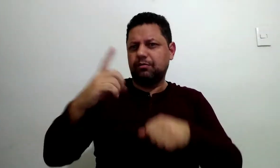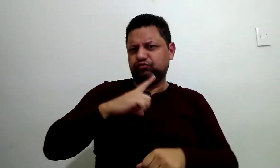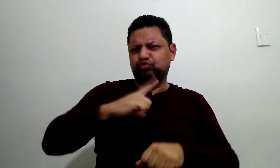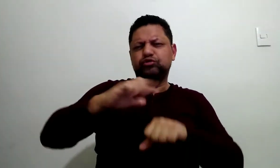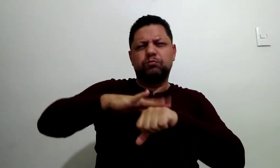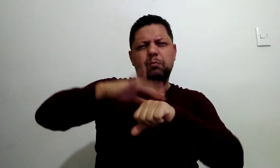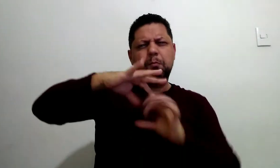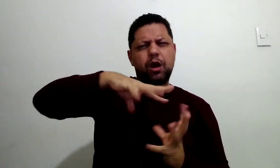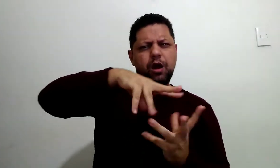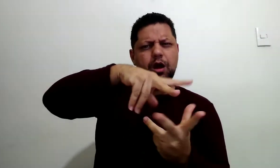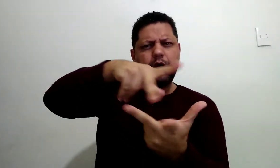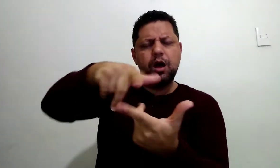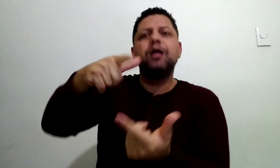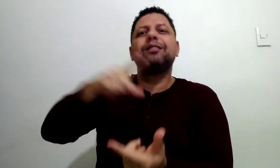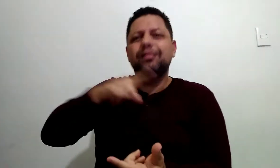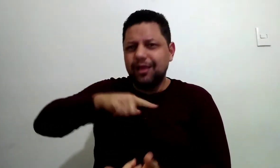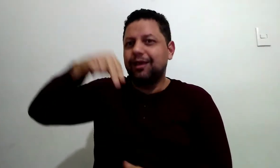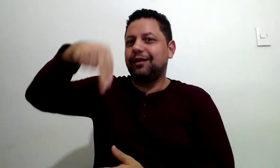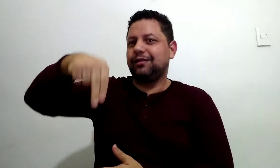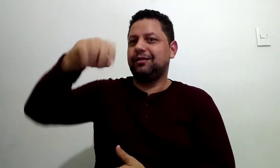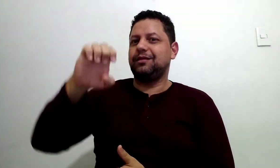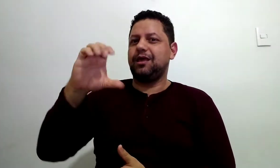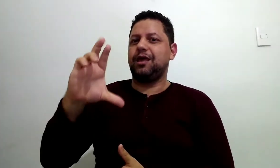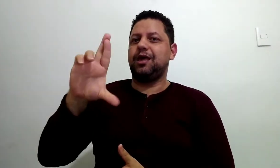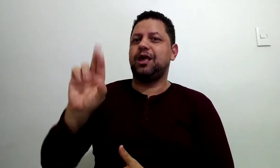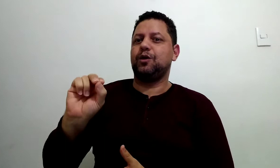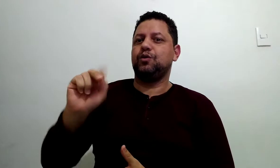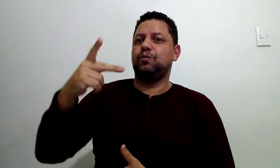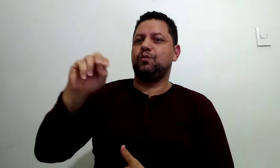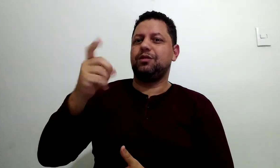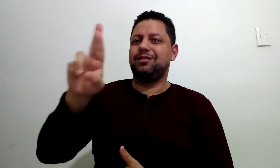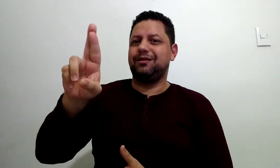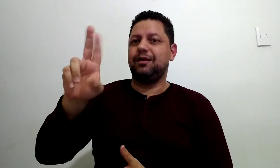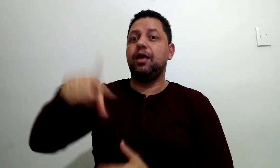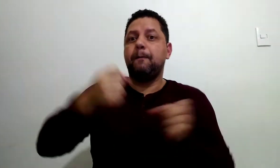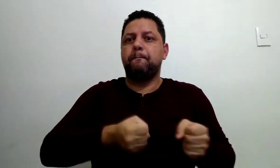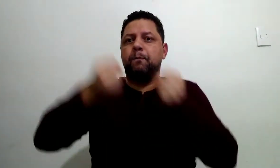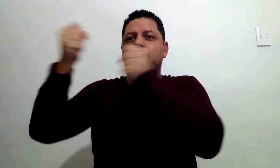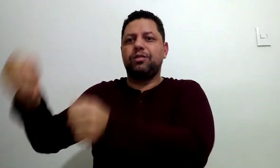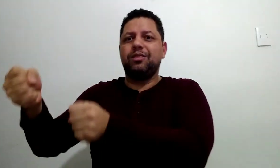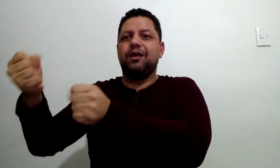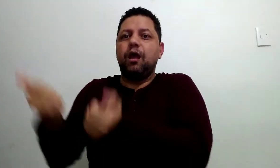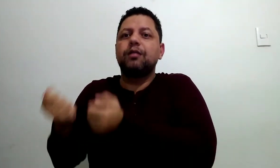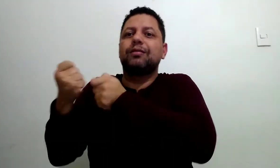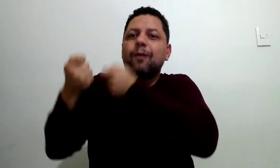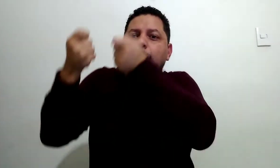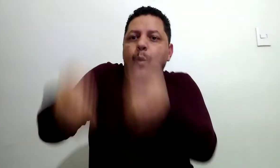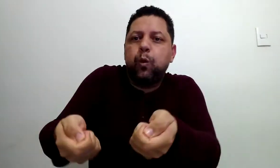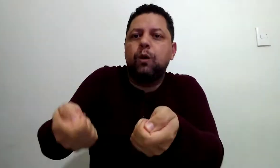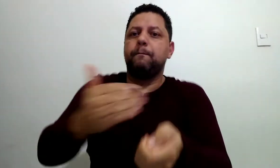Achille Mbembe disse se tratar de um momento de calamidade que nos